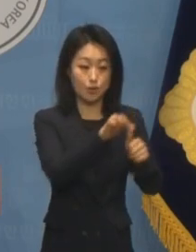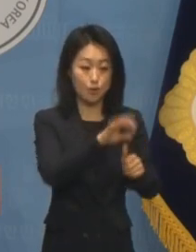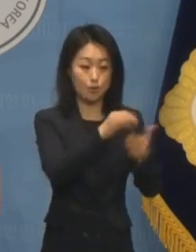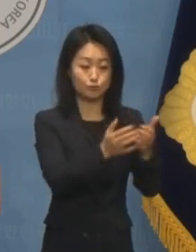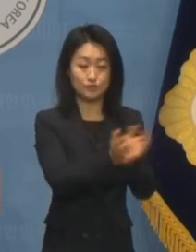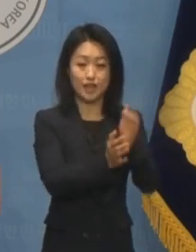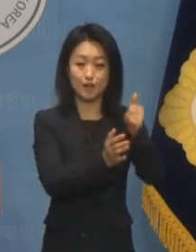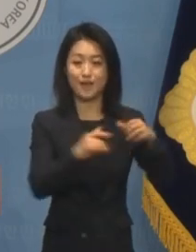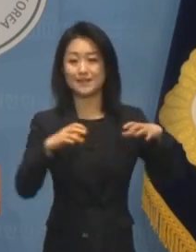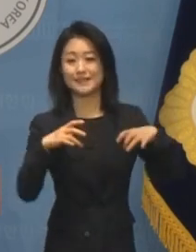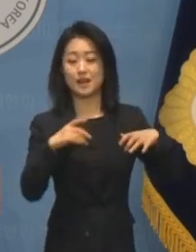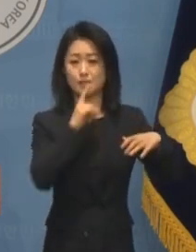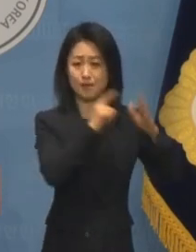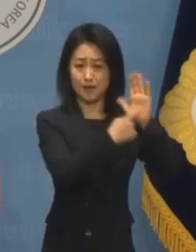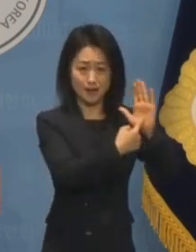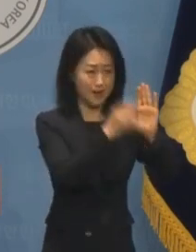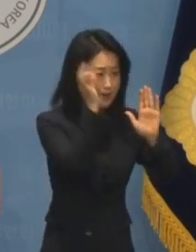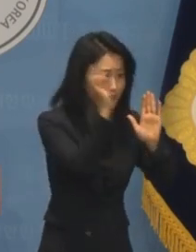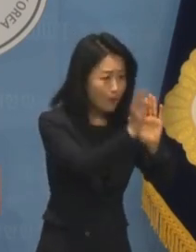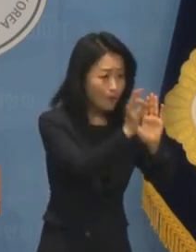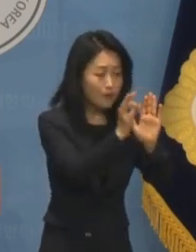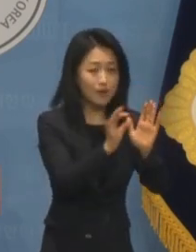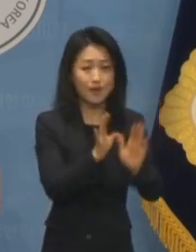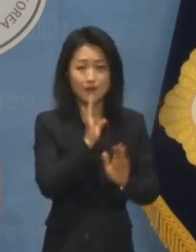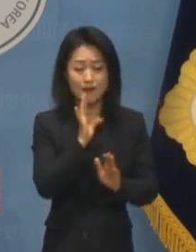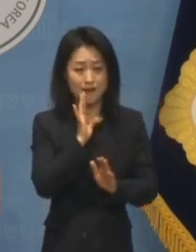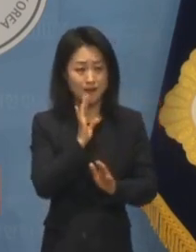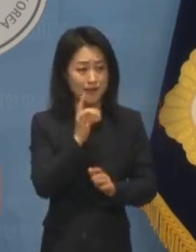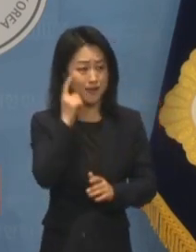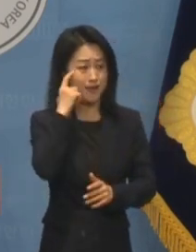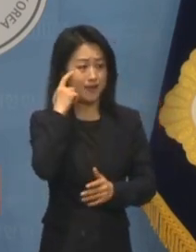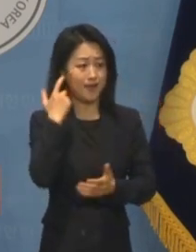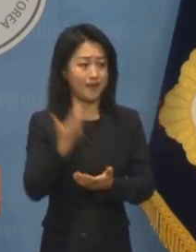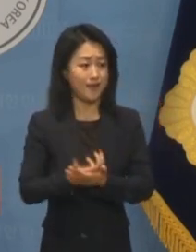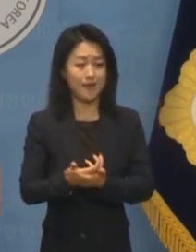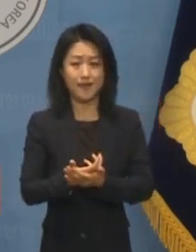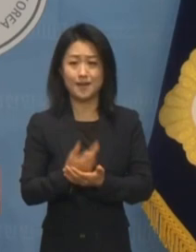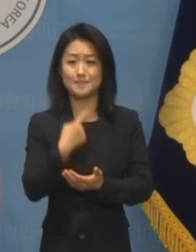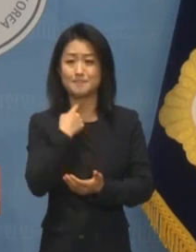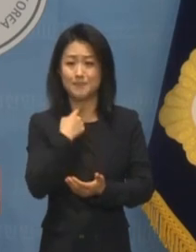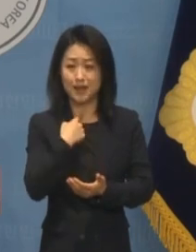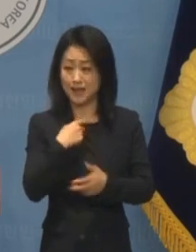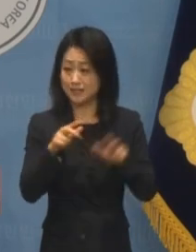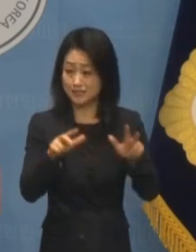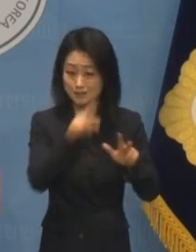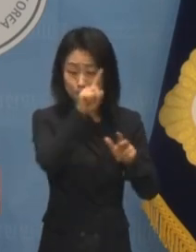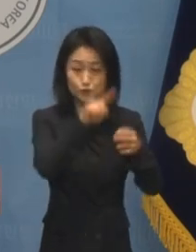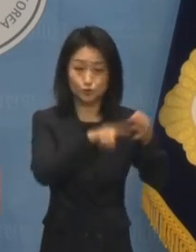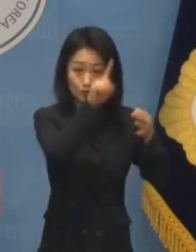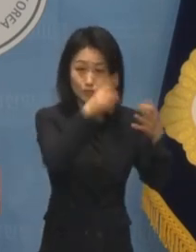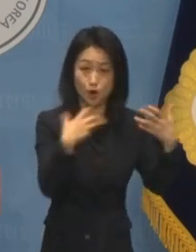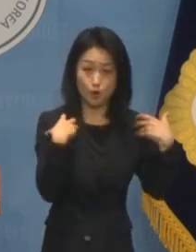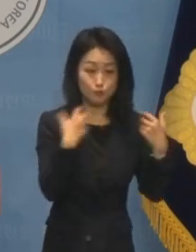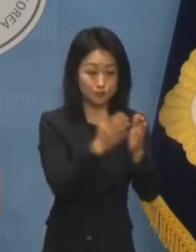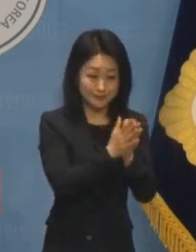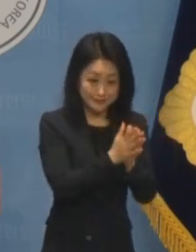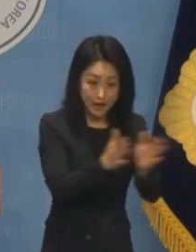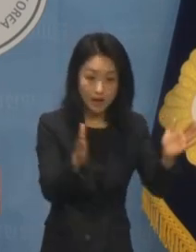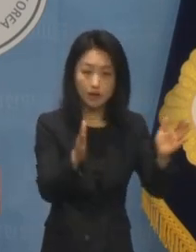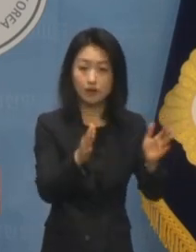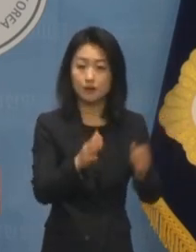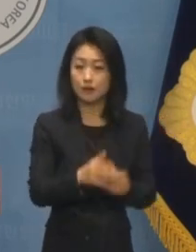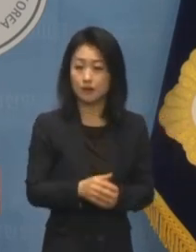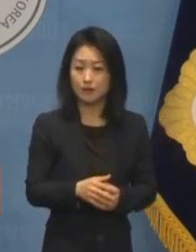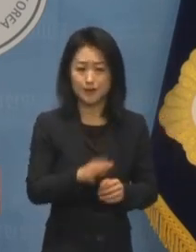장관의 자화자찬에는 그저 경악스러울 따름입니다. 현 정부가 들어서고 어째서